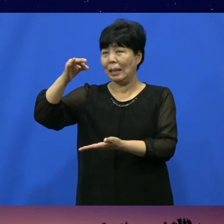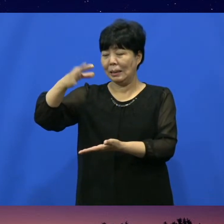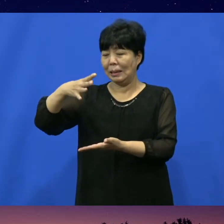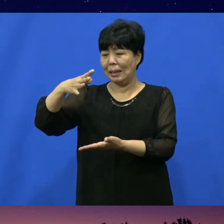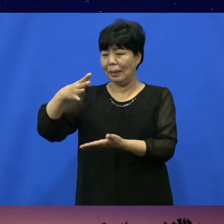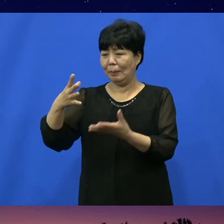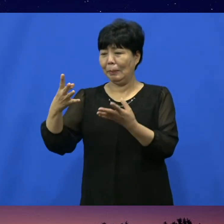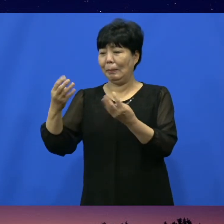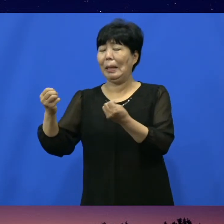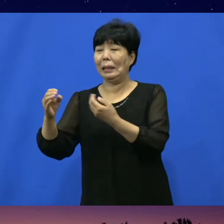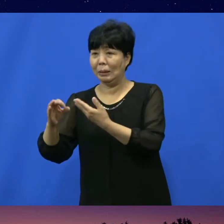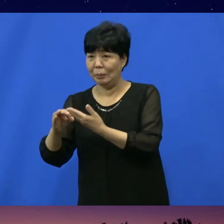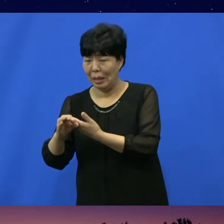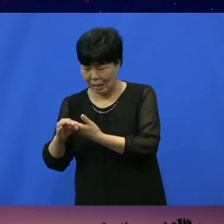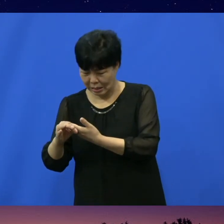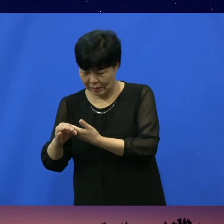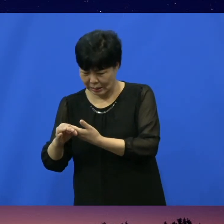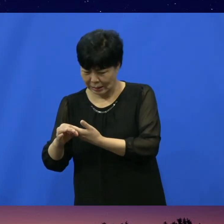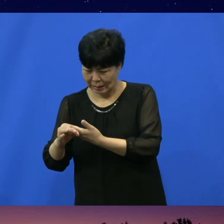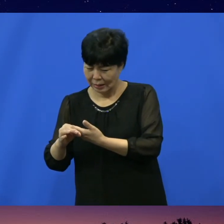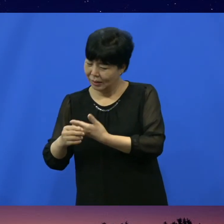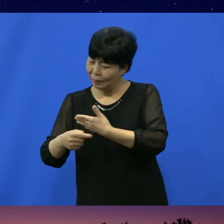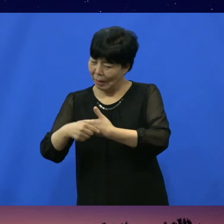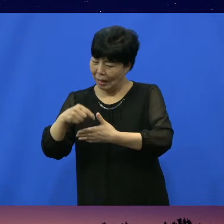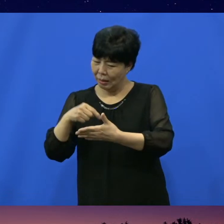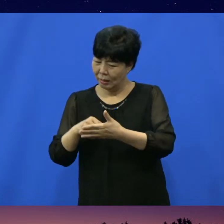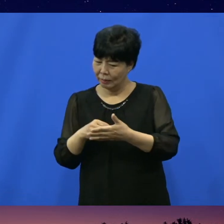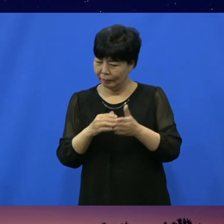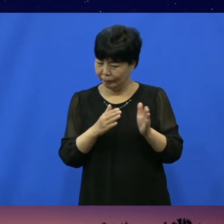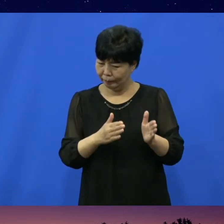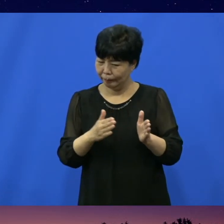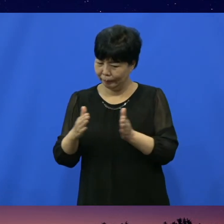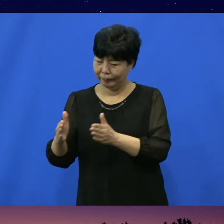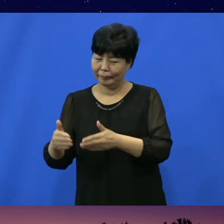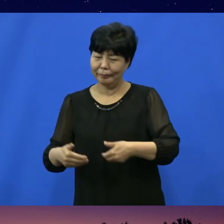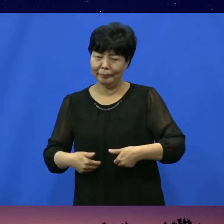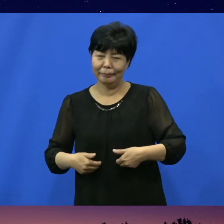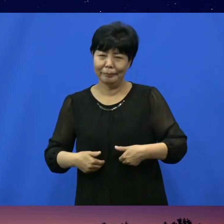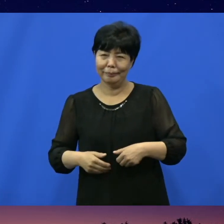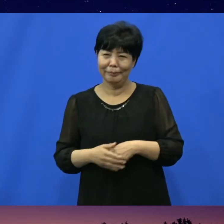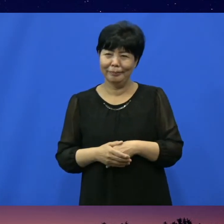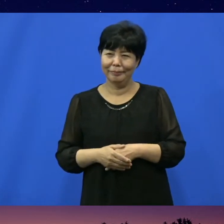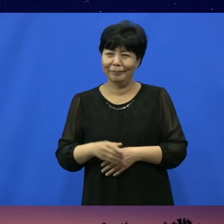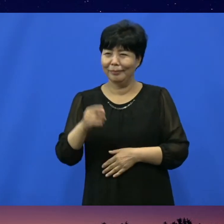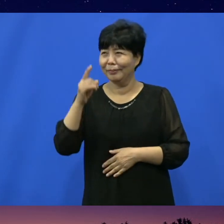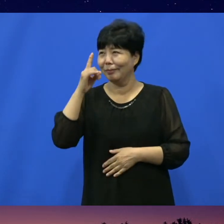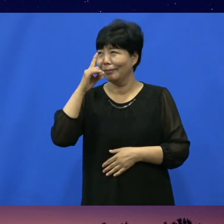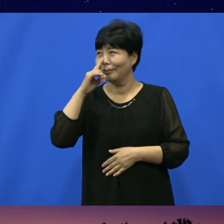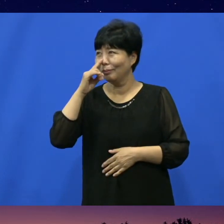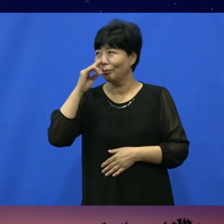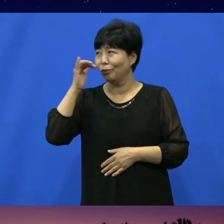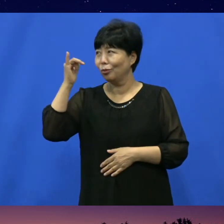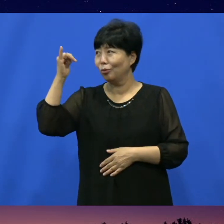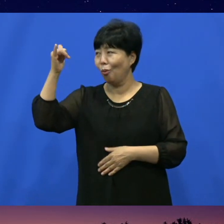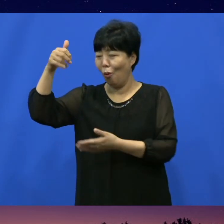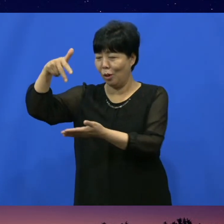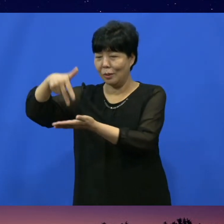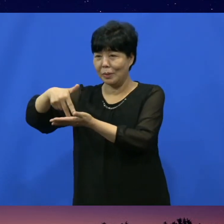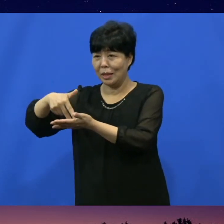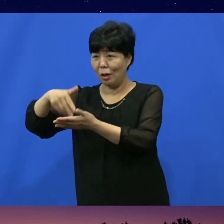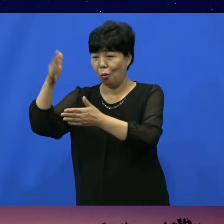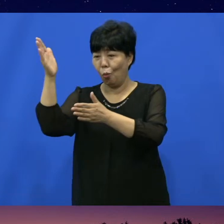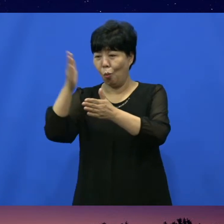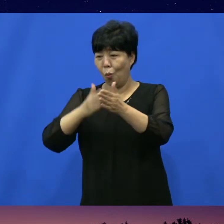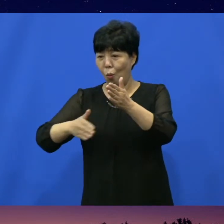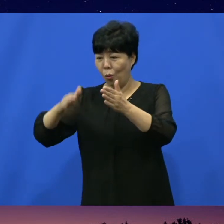받으시고, 마음 정리를 잘 안 하면요, 이게 부모는 이렇게 공정하게 나눠준다고 생각하는데,